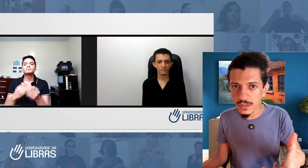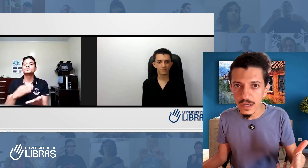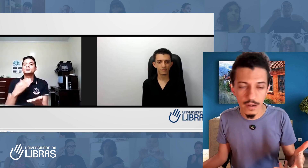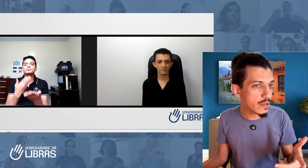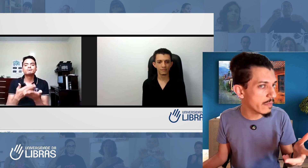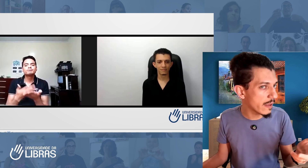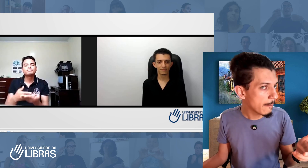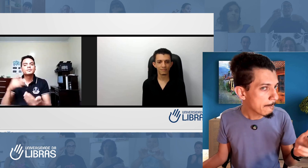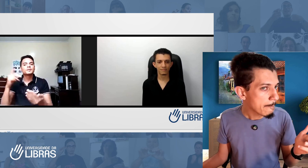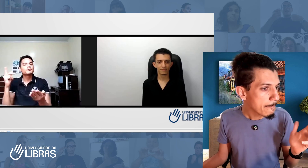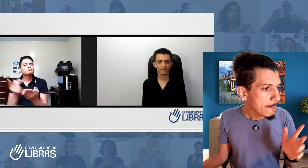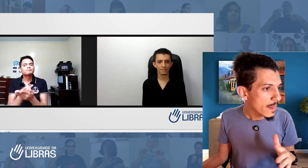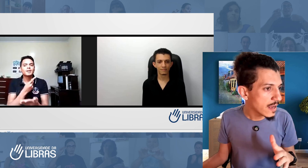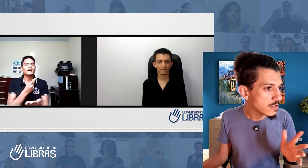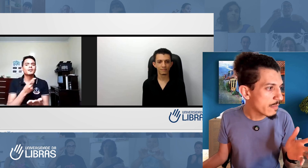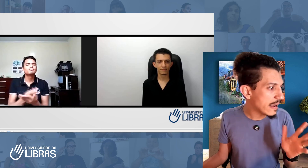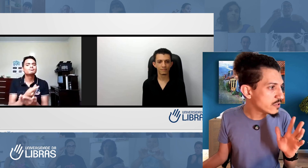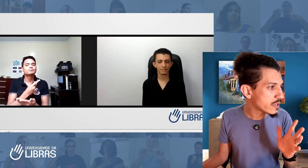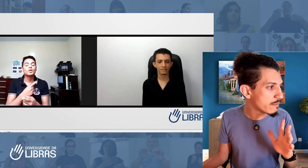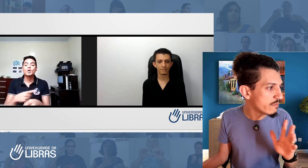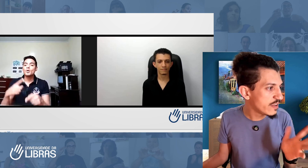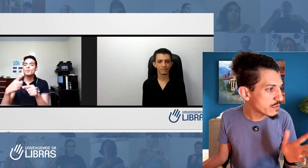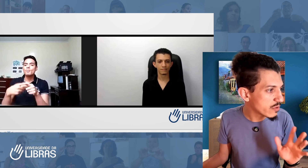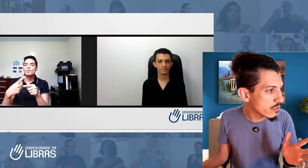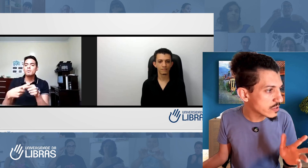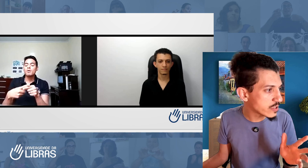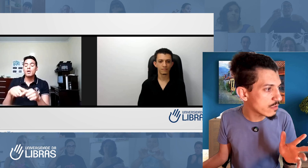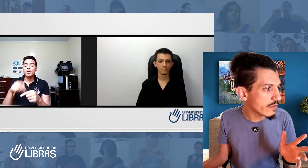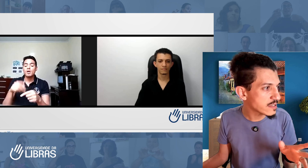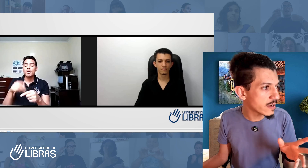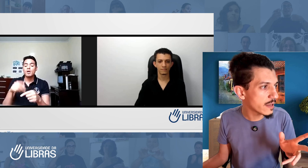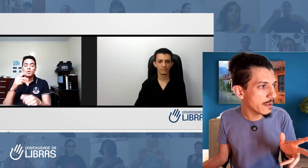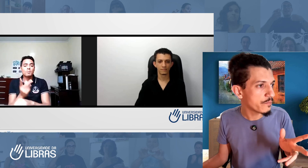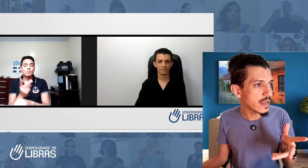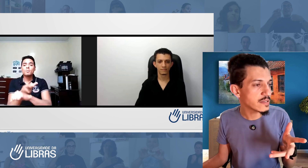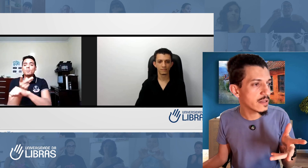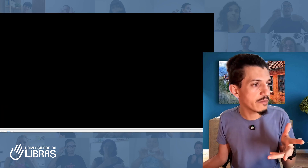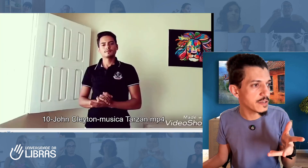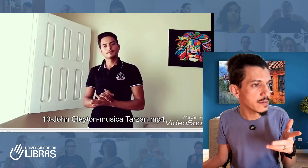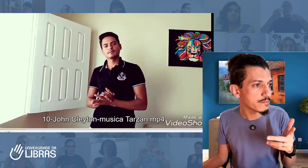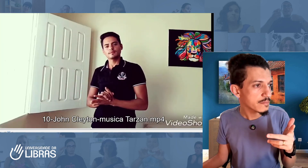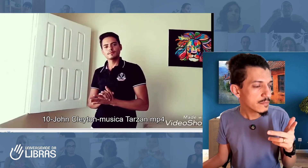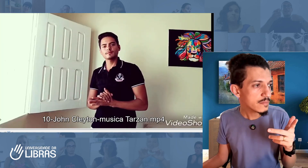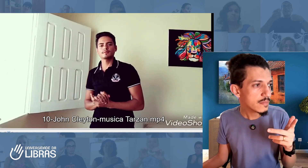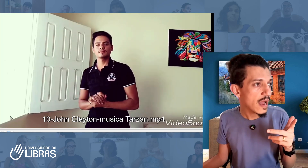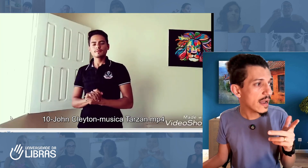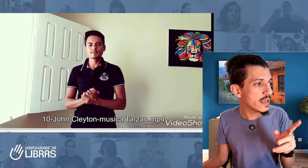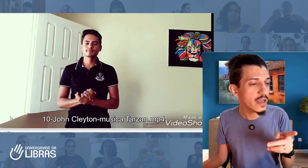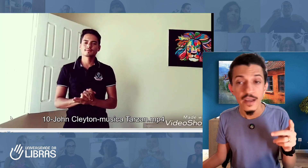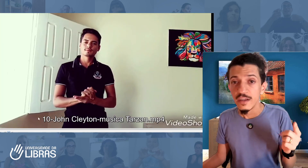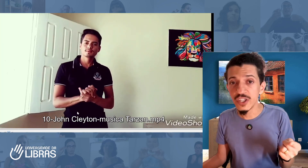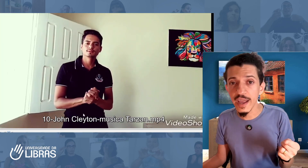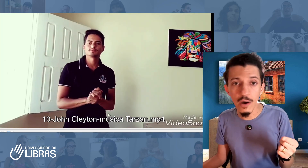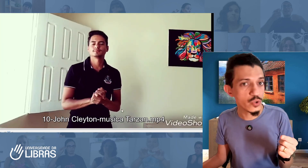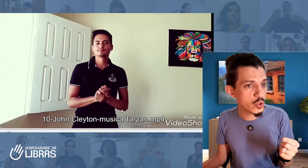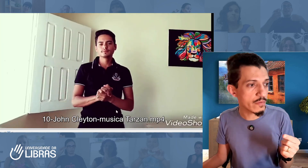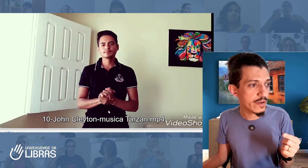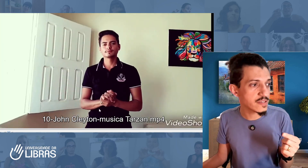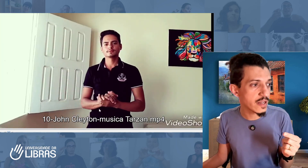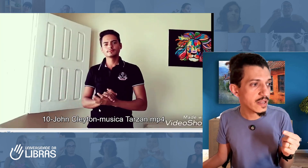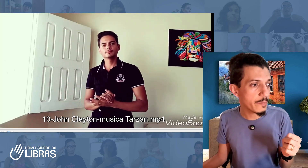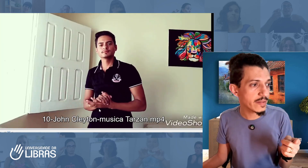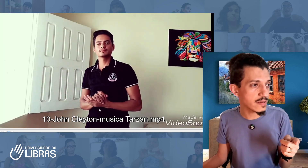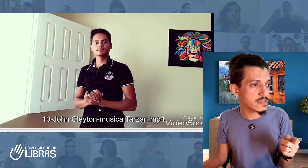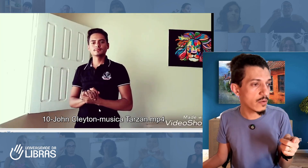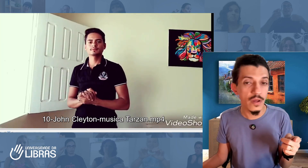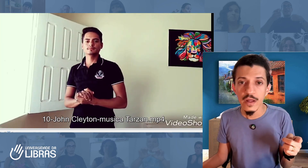no nosso canal também, são mais de 20 minutos a gente conversando aqui nessa entrevista. Aqui já é o John fazendo